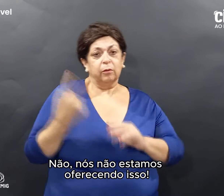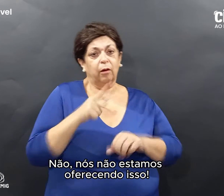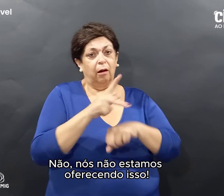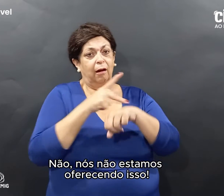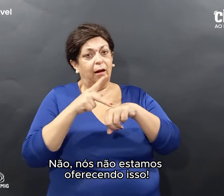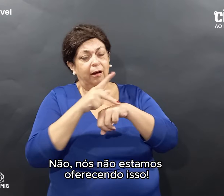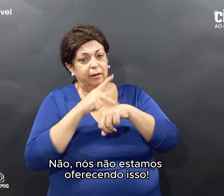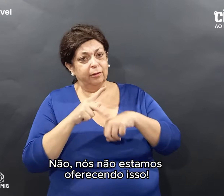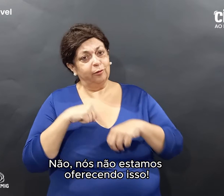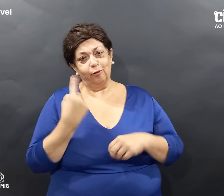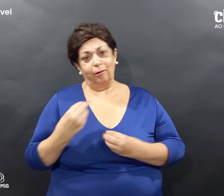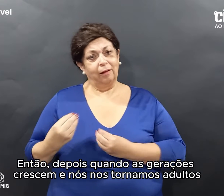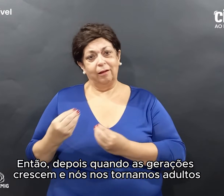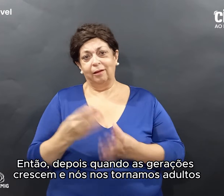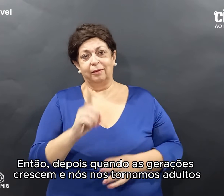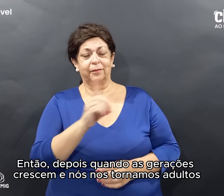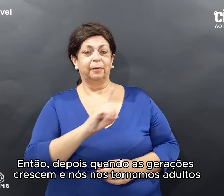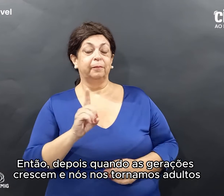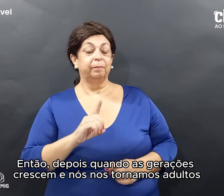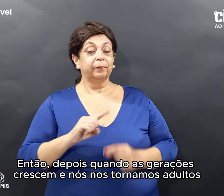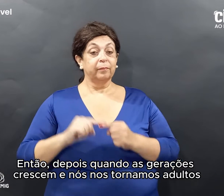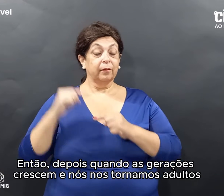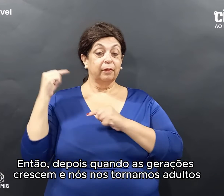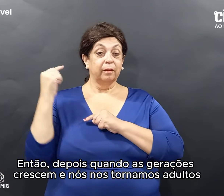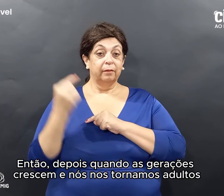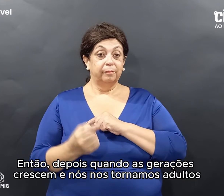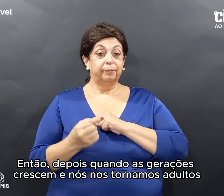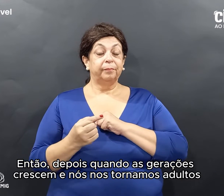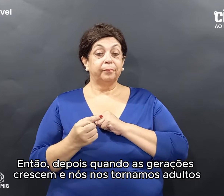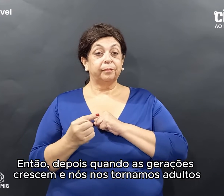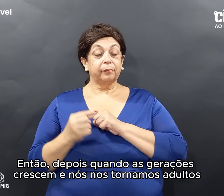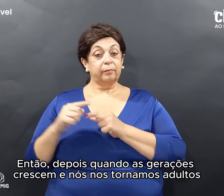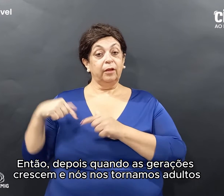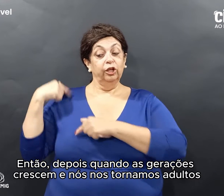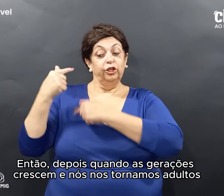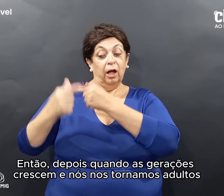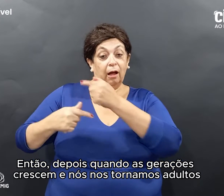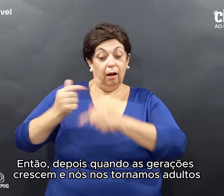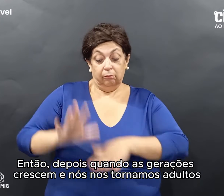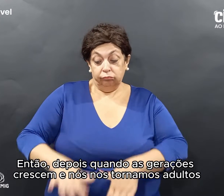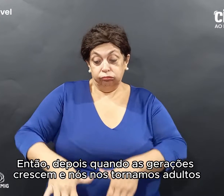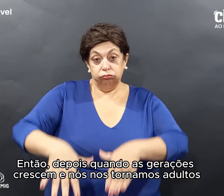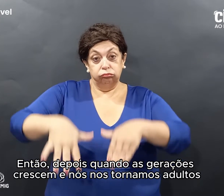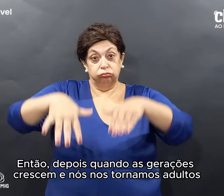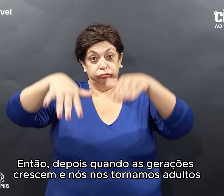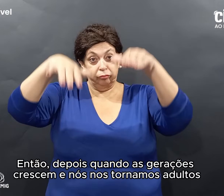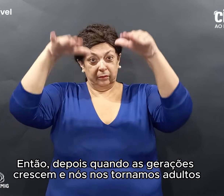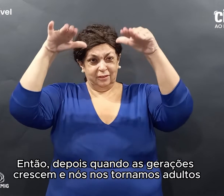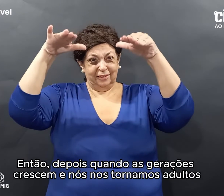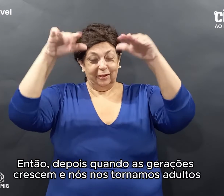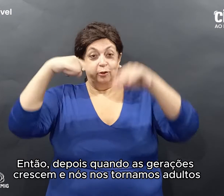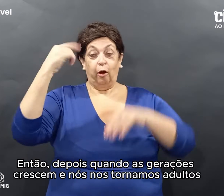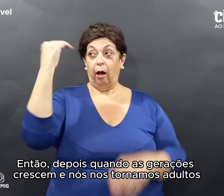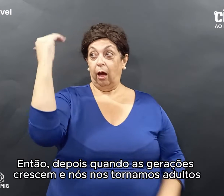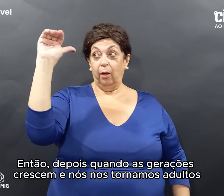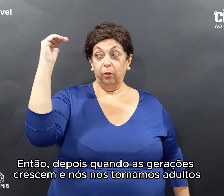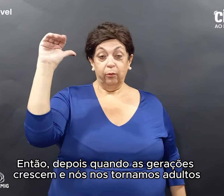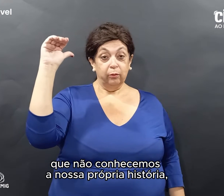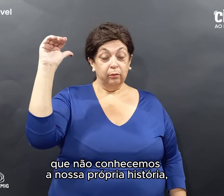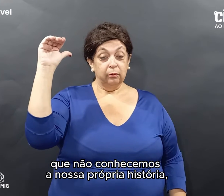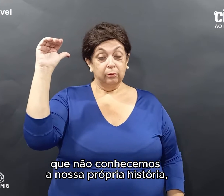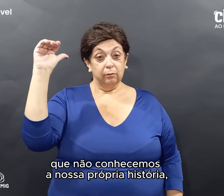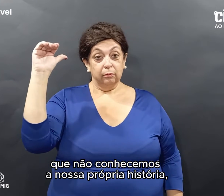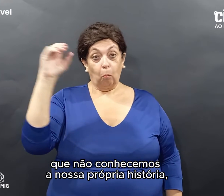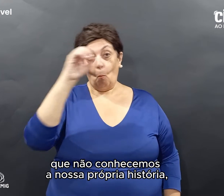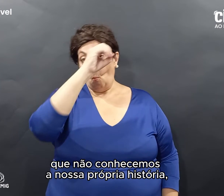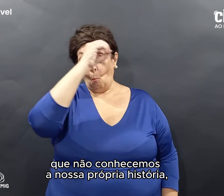não estamos oferecendo isso. Então, depois, quando as gerações crescem e nós nos tornamos adultos